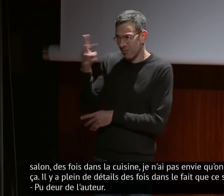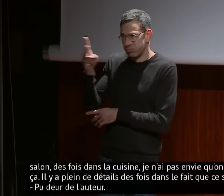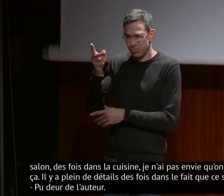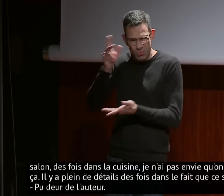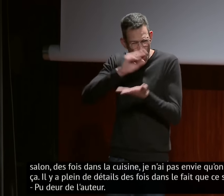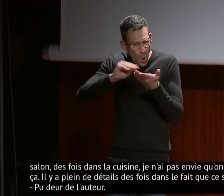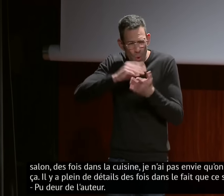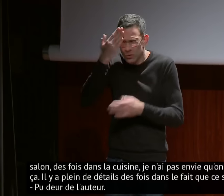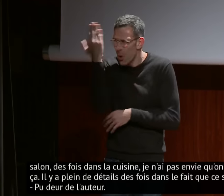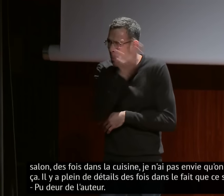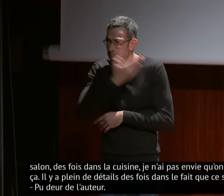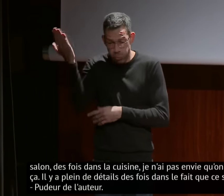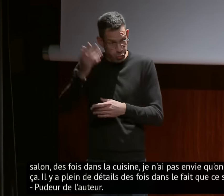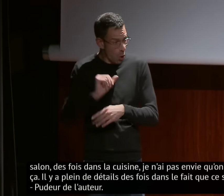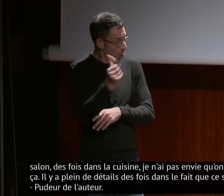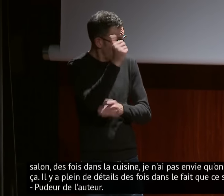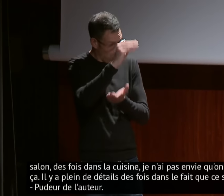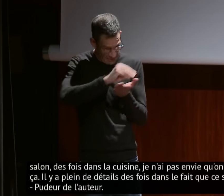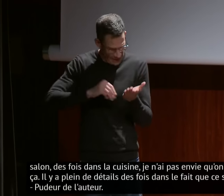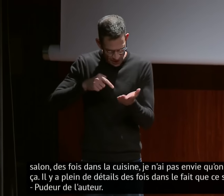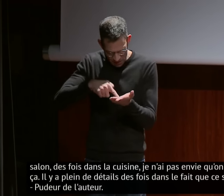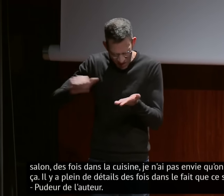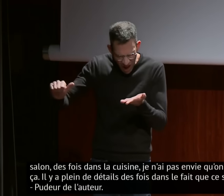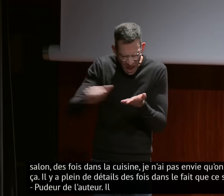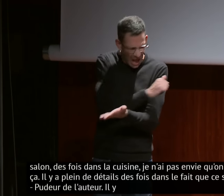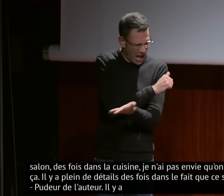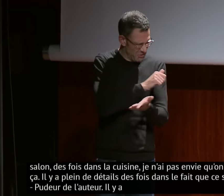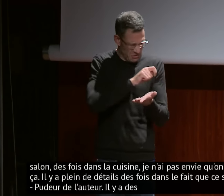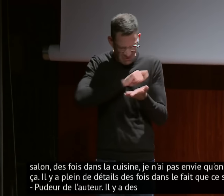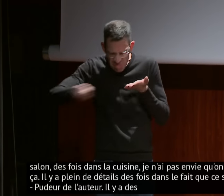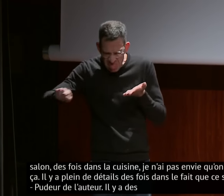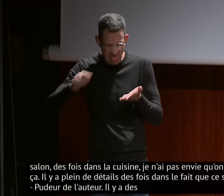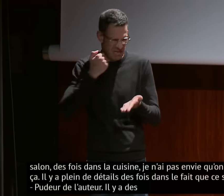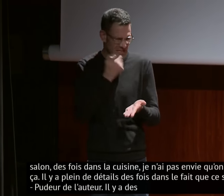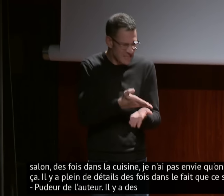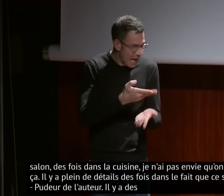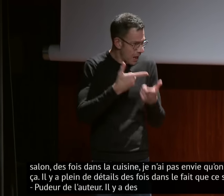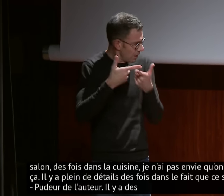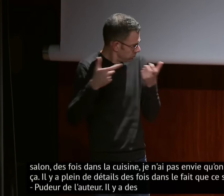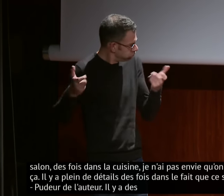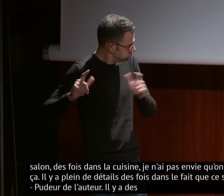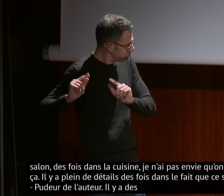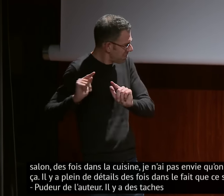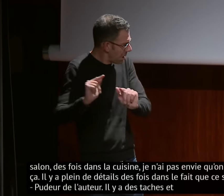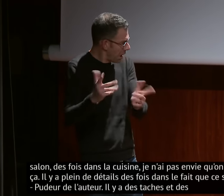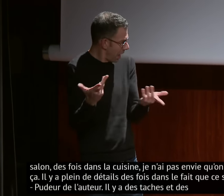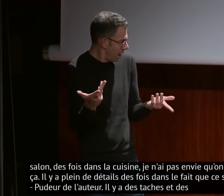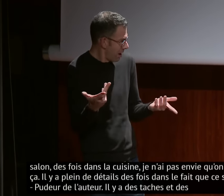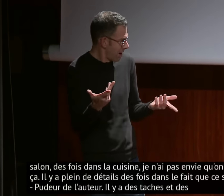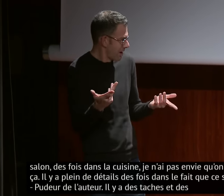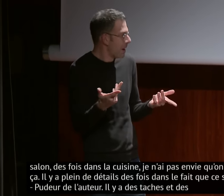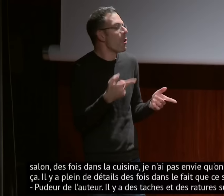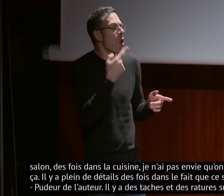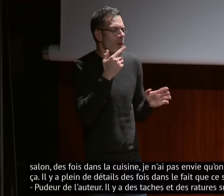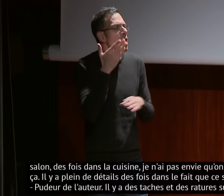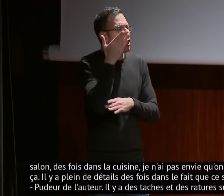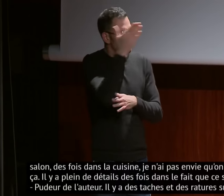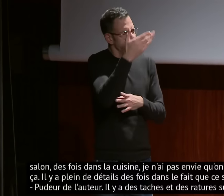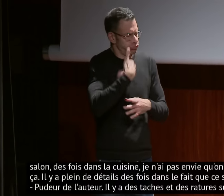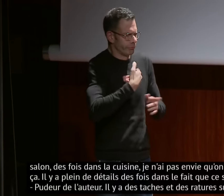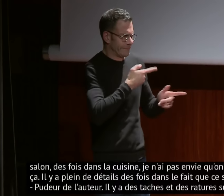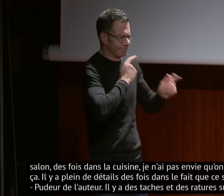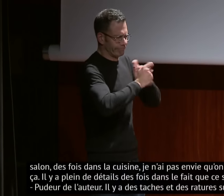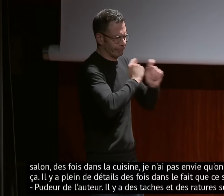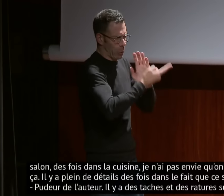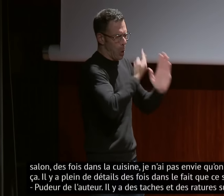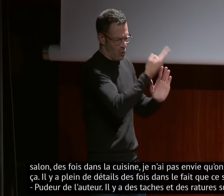plus grands écrivains, je le rappelle, c'est tout. On en reparlera peut-être dans quelques années. On pourra en reparler au cours de la table ronde. Ben,